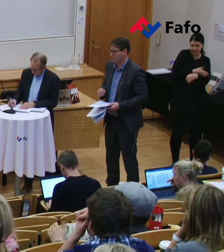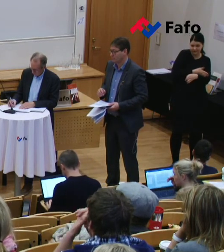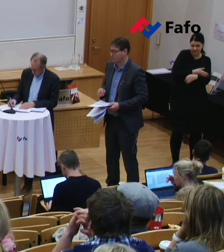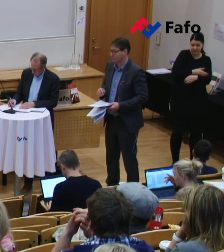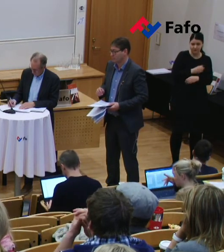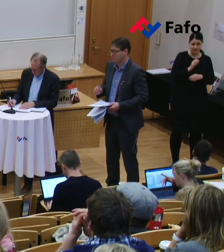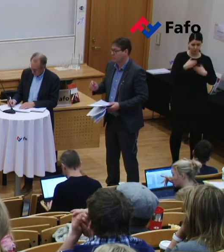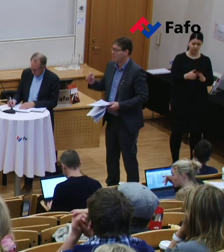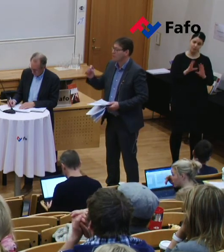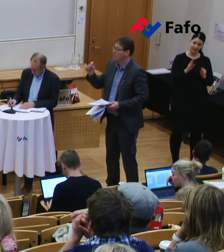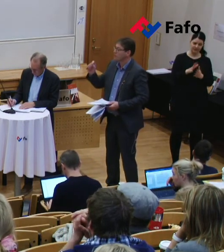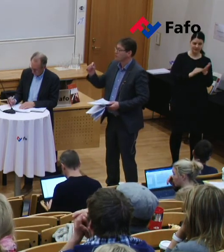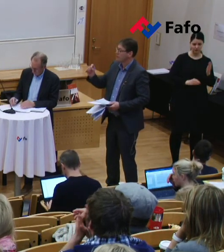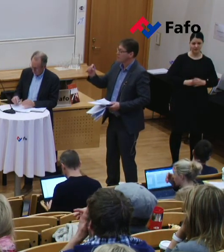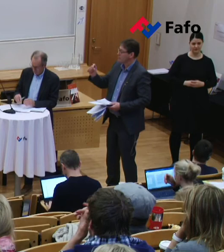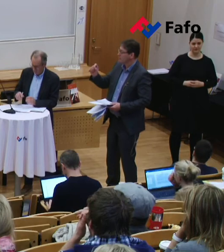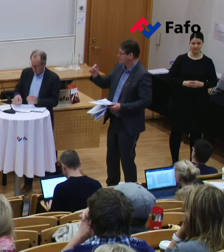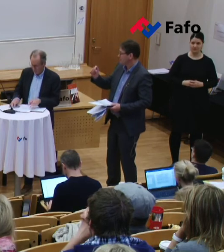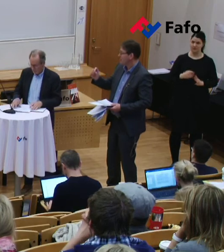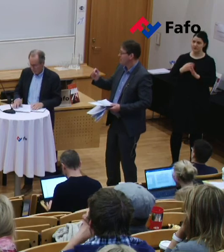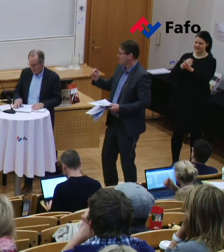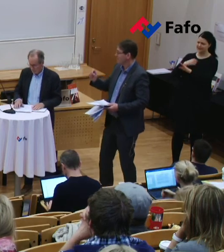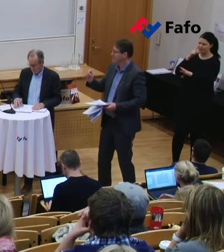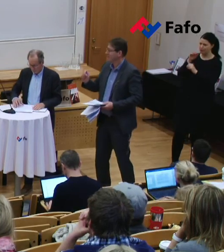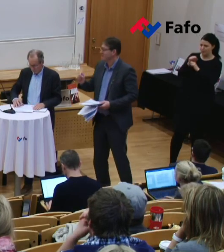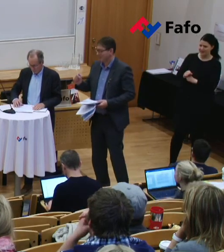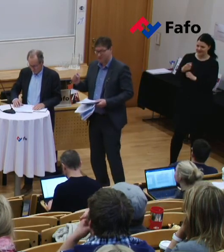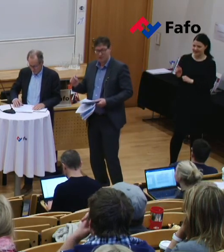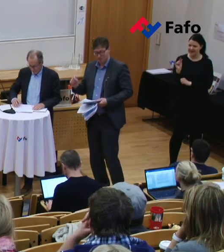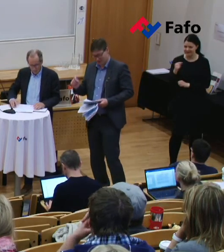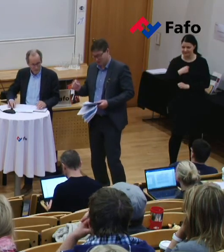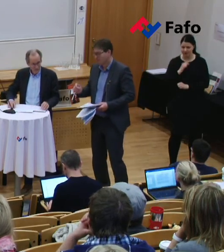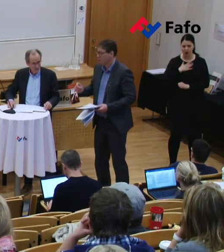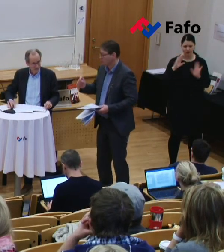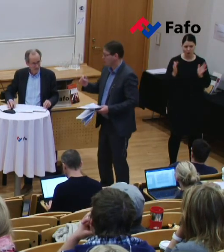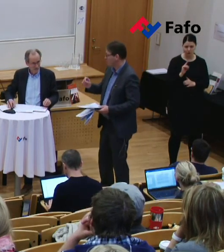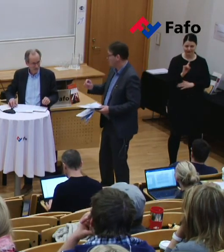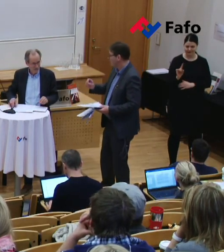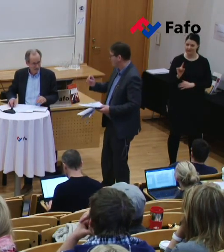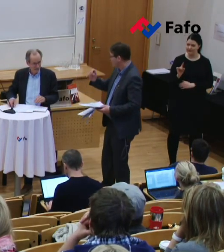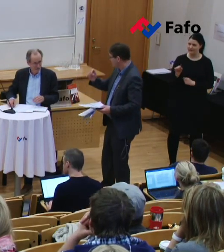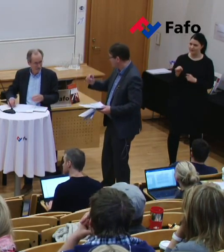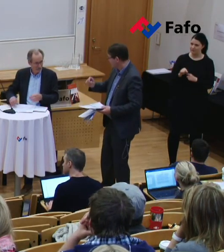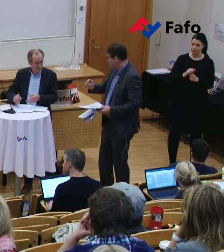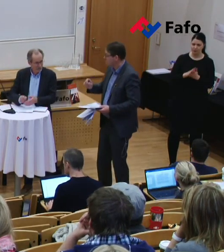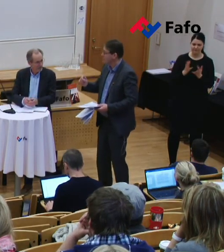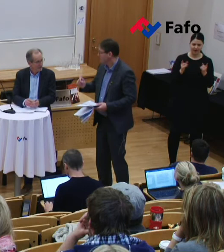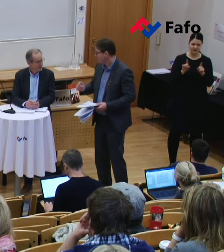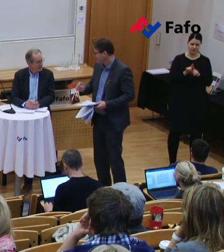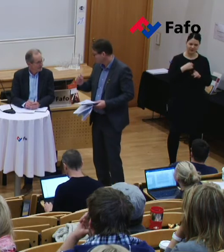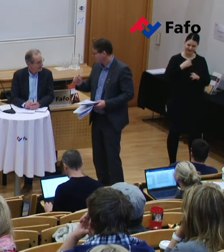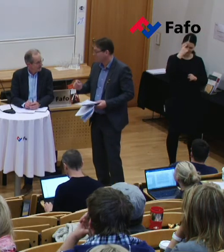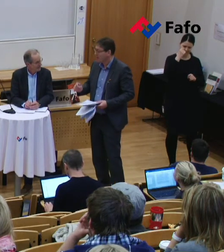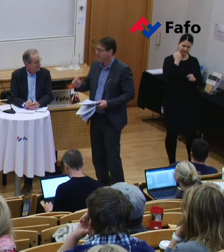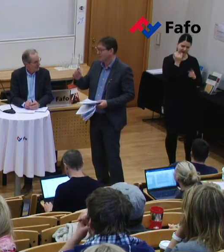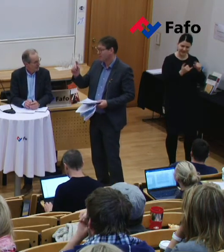bedre resultater. Jeg skal presse dere litt, siden vi har litt kort tid, og da begynner vi med det jeg hadde tenkt skulle være det siste.